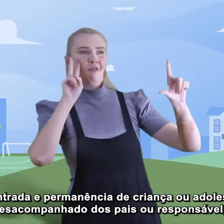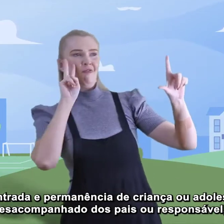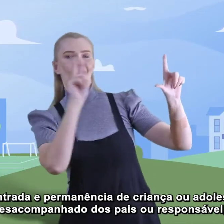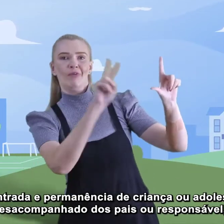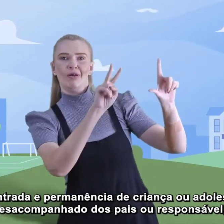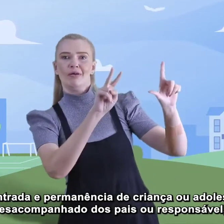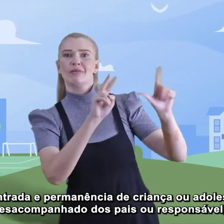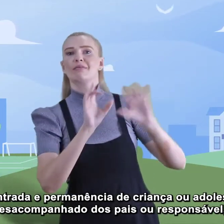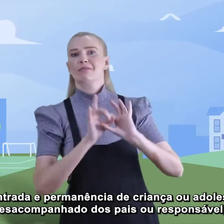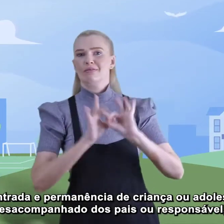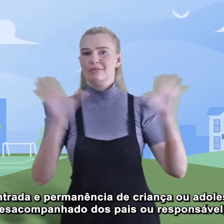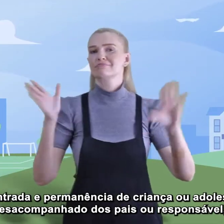em: